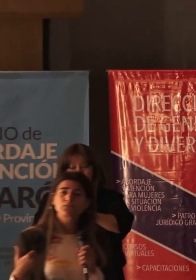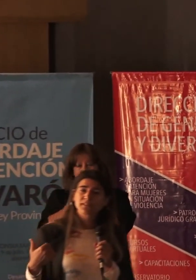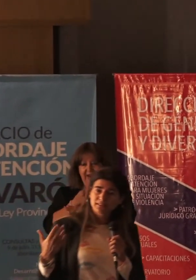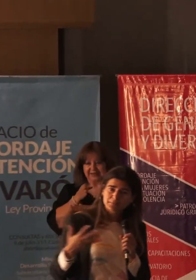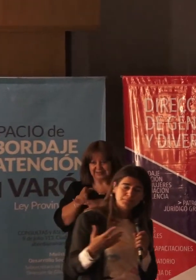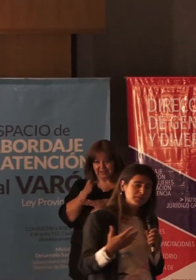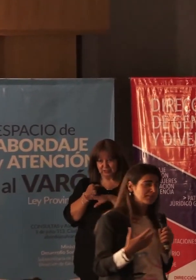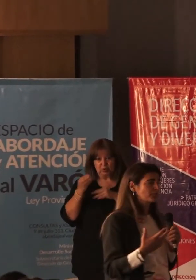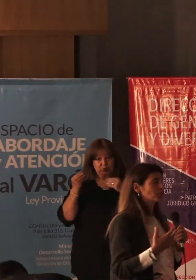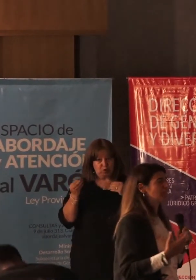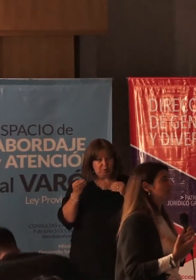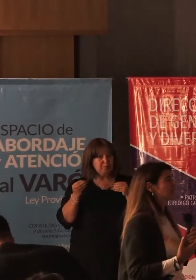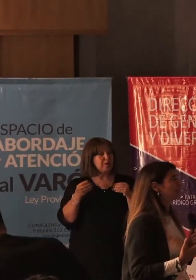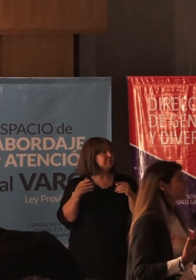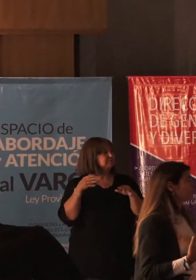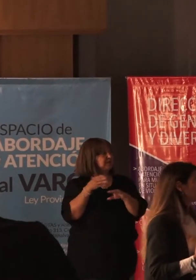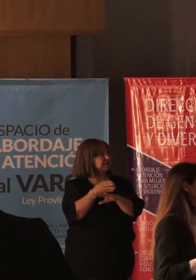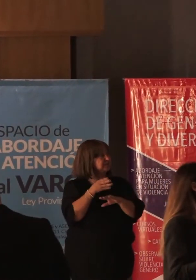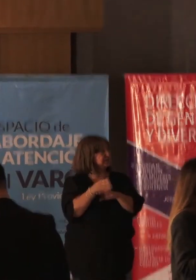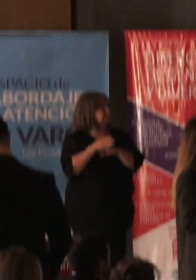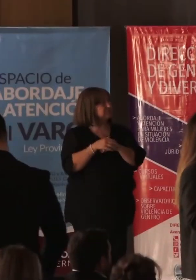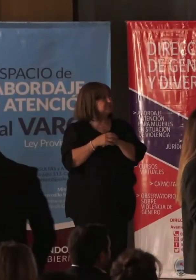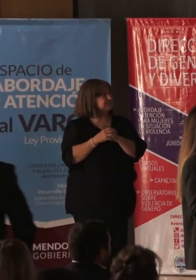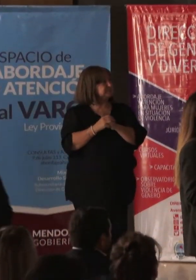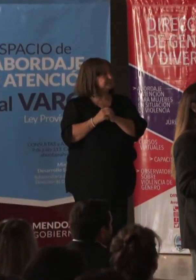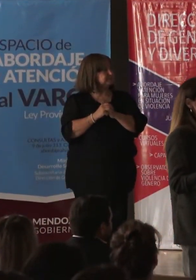nosotras para que ustedes también puedan socializar esta información.